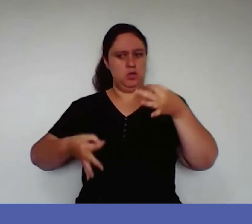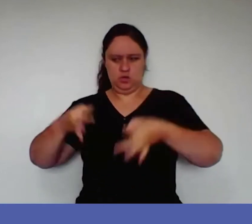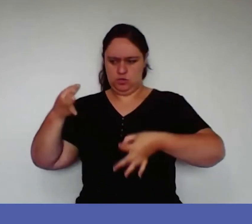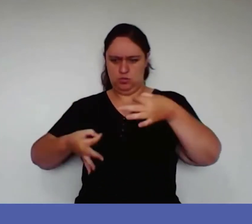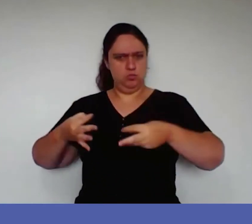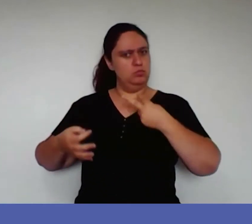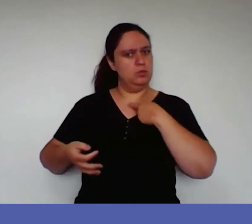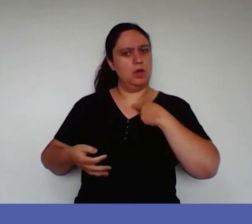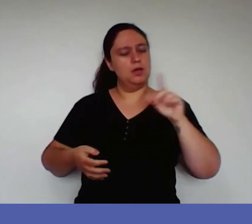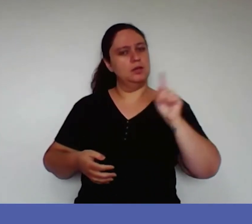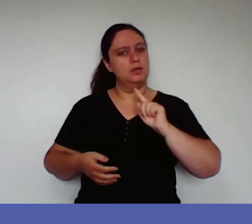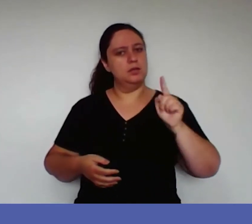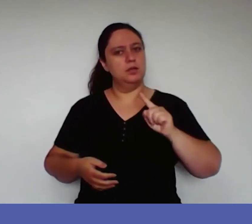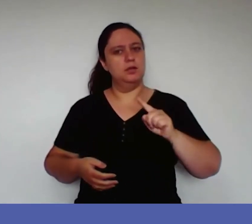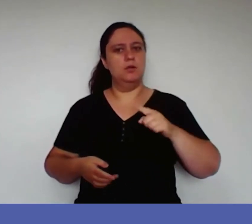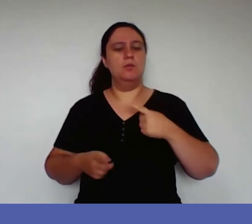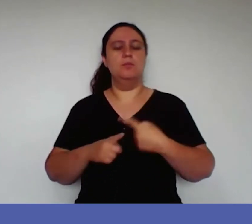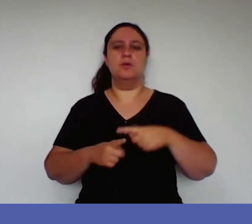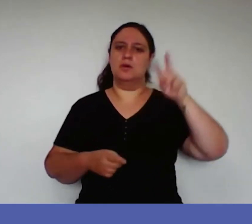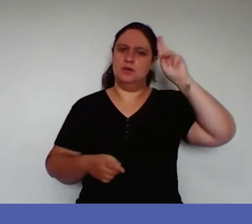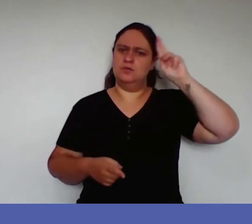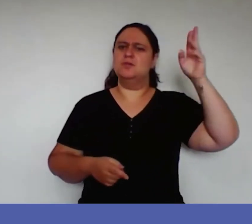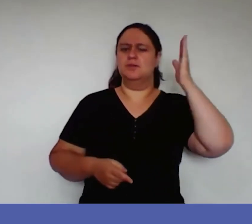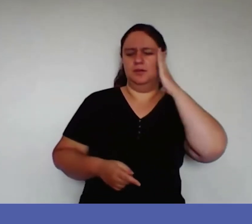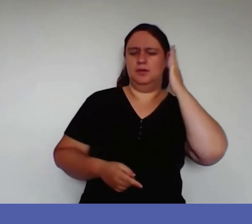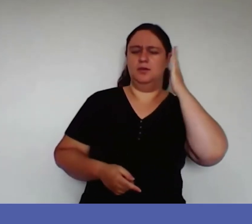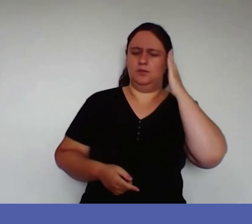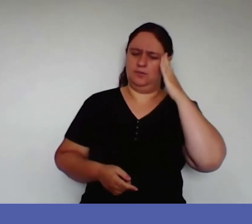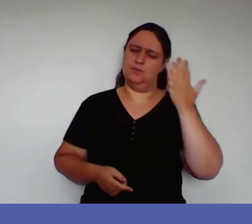Senhor sabe. O Senhor às vezes, né,